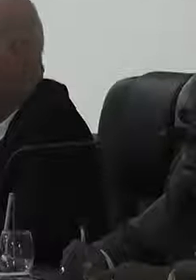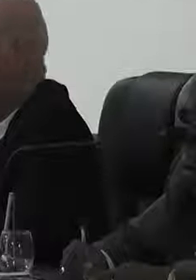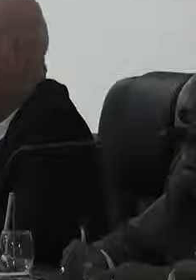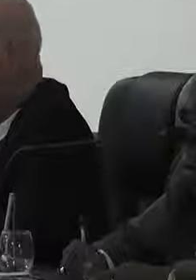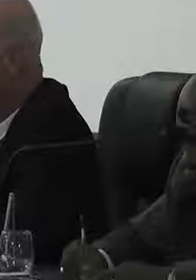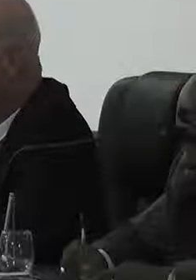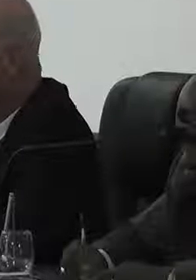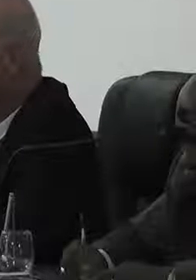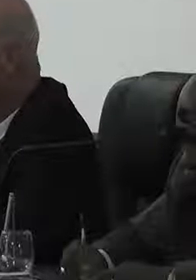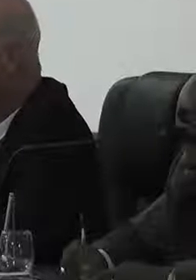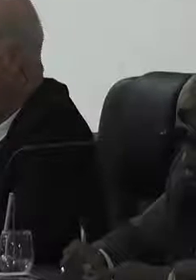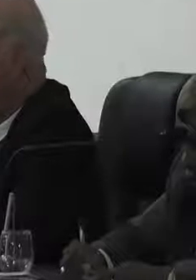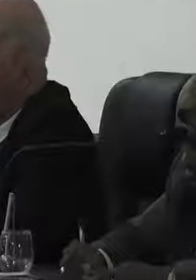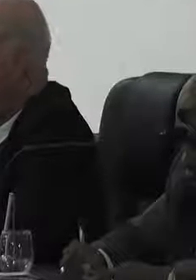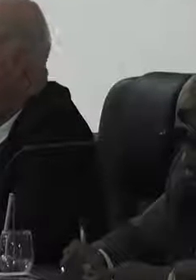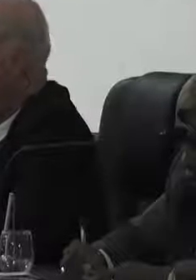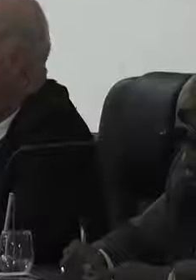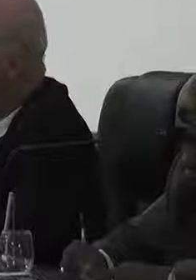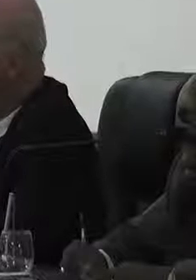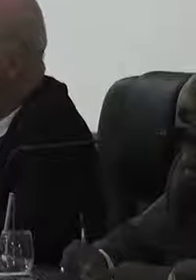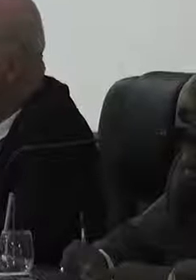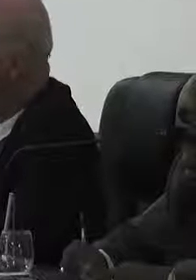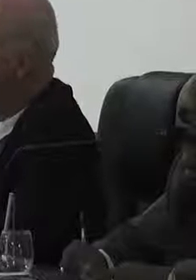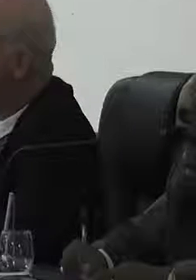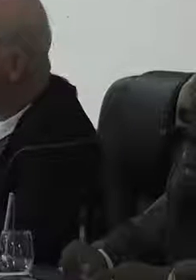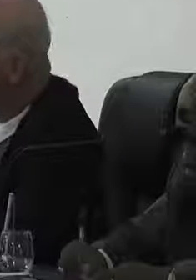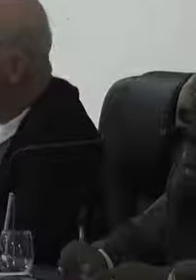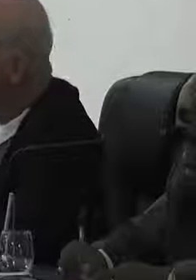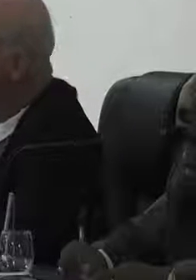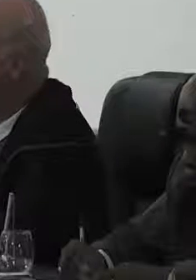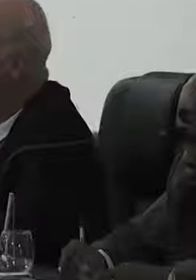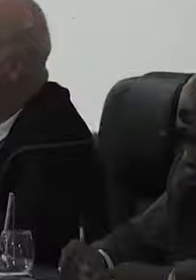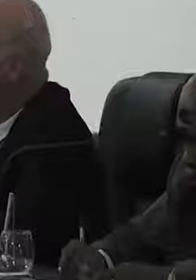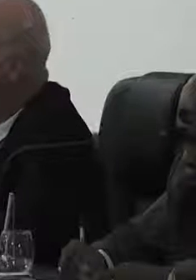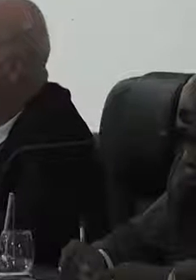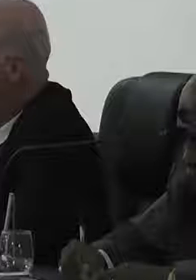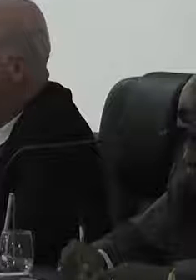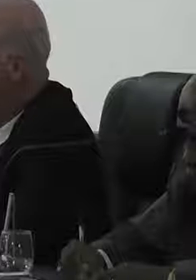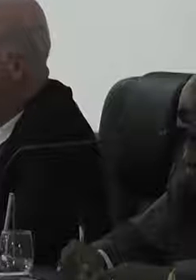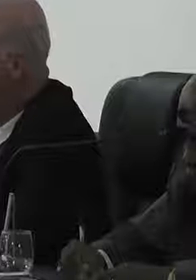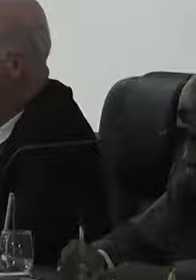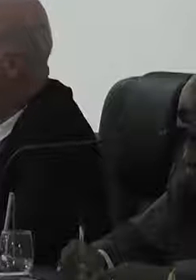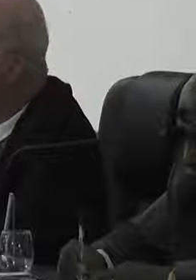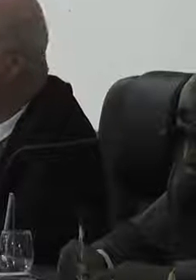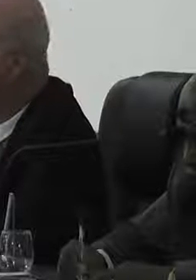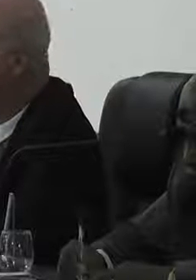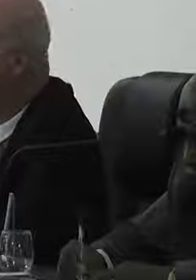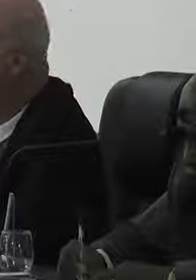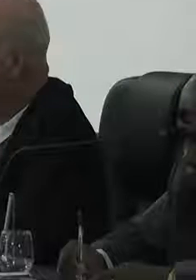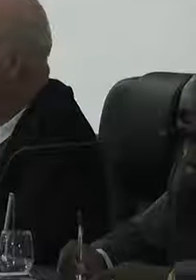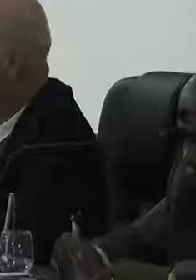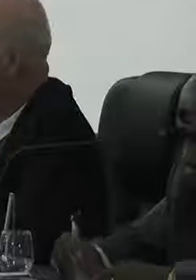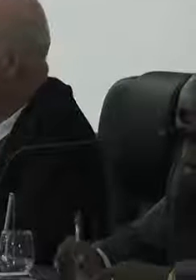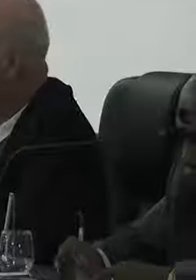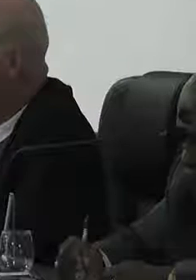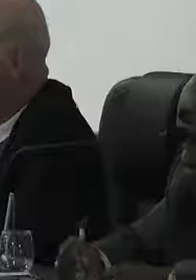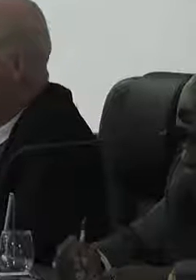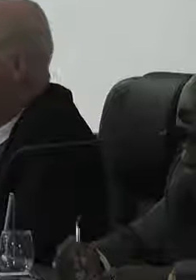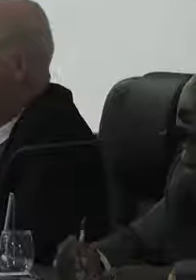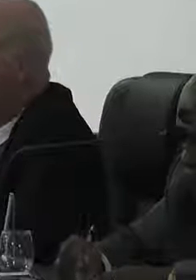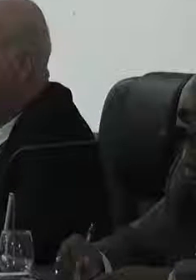igreja mais antiga rural, eu imagino isso lá em Porto Seguro ou em Itacaré. Isso estaria no Fantástico, estaria no Jornal